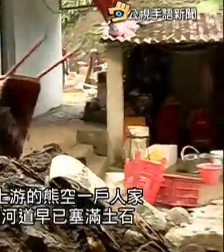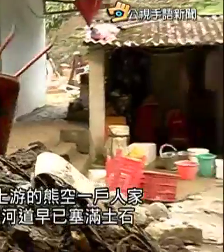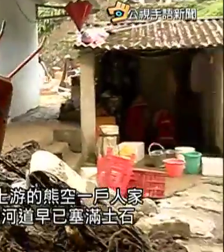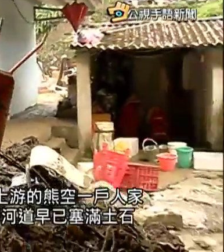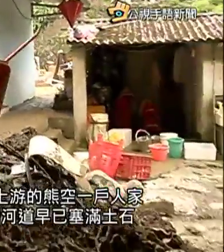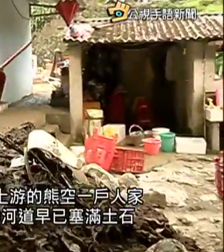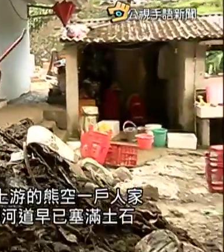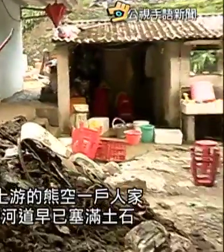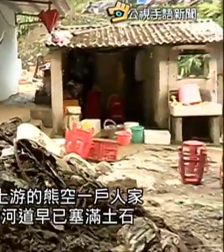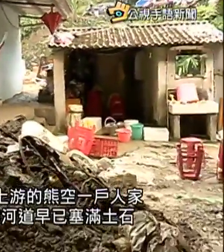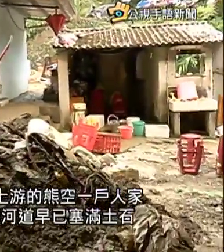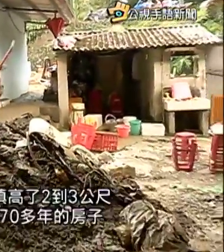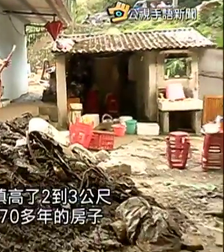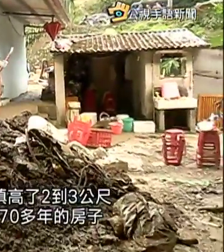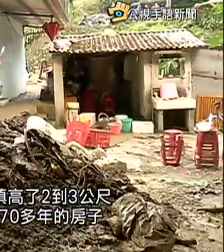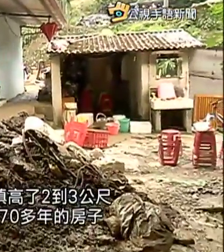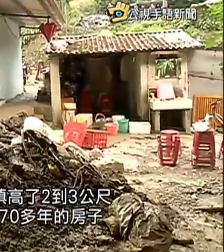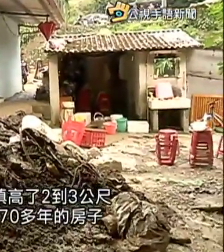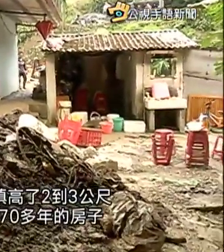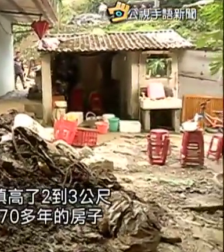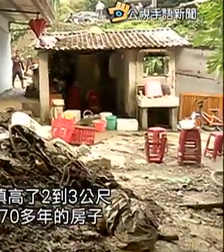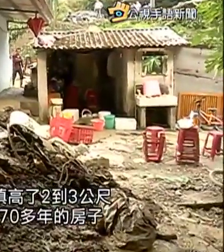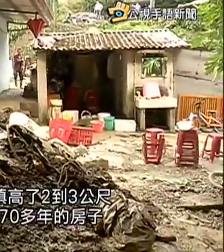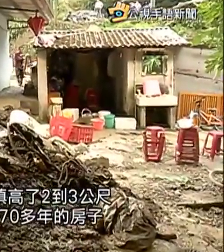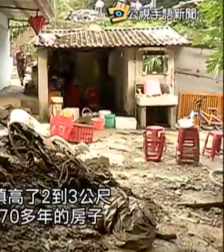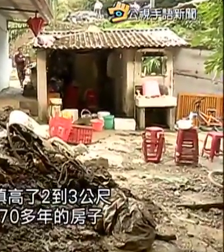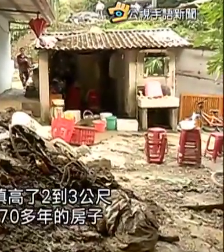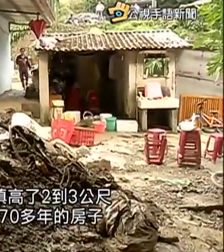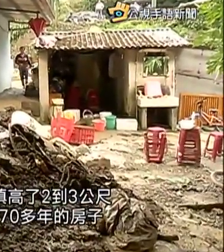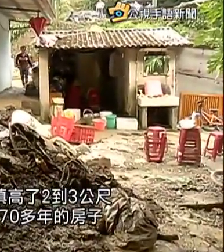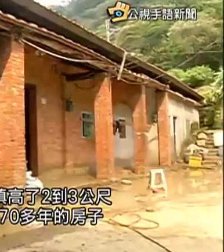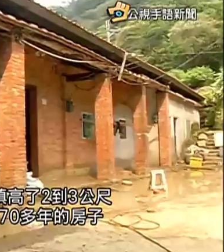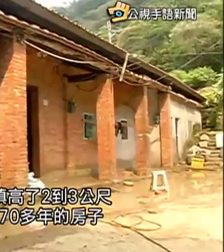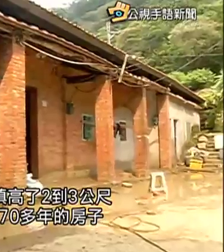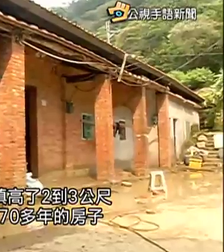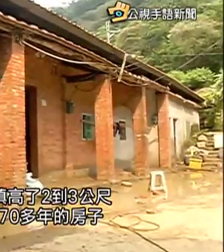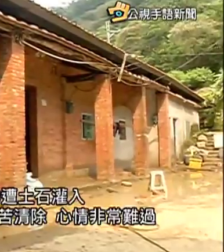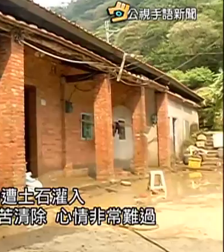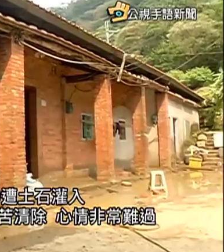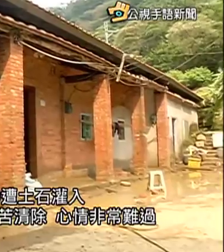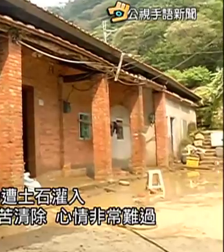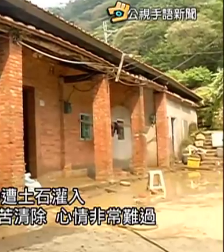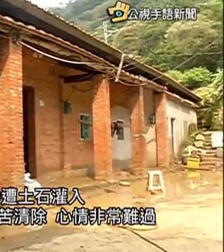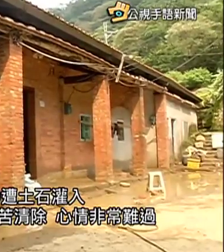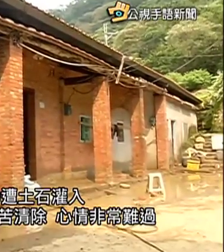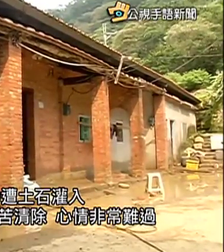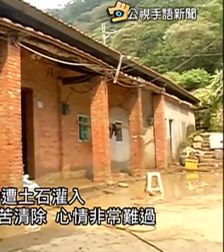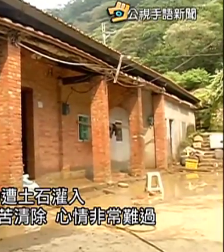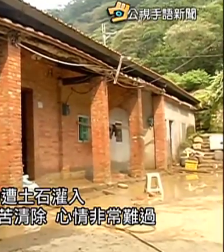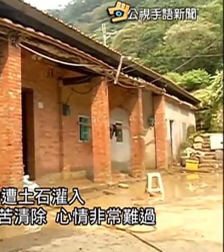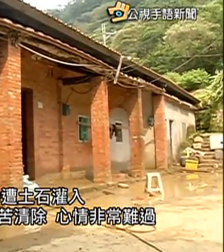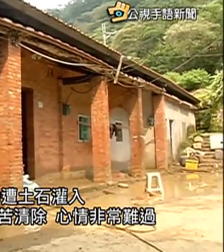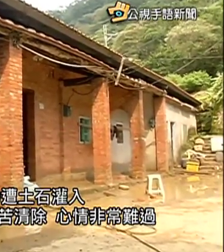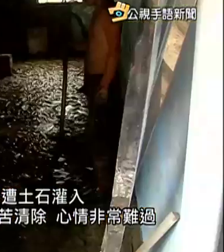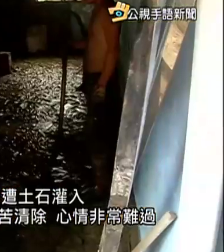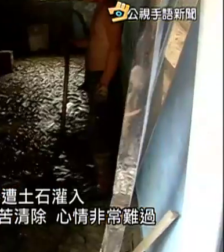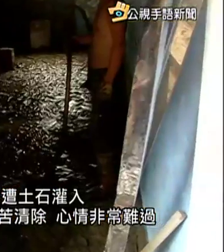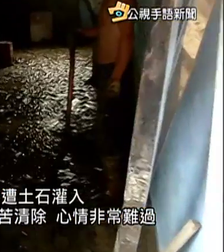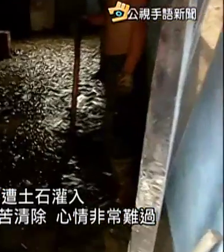土石，整个田高2-3公尺，住了70多年的房子惨遭土石灌入，居民只能辛苦清除，心情